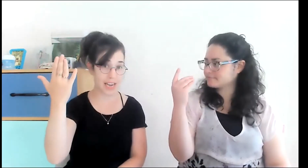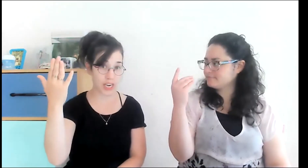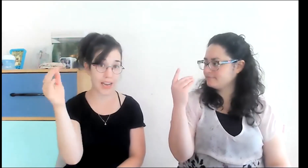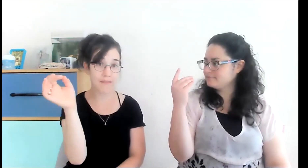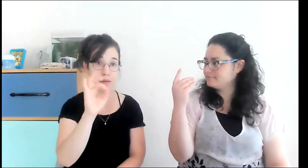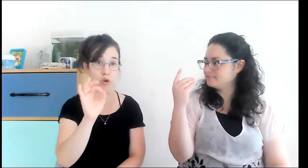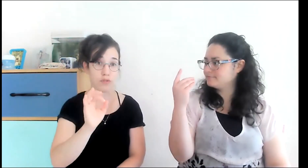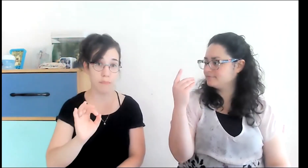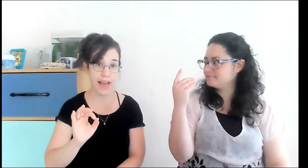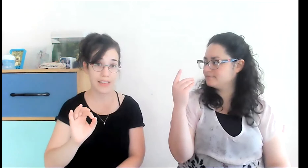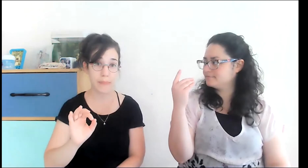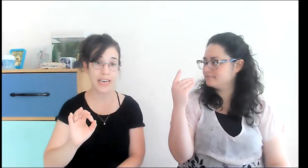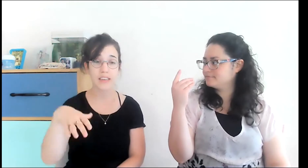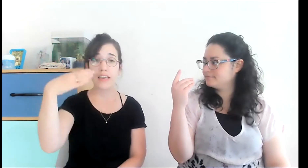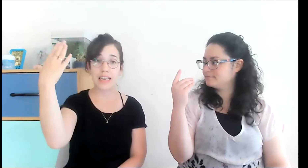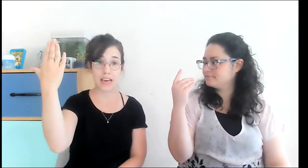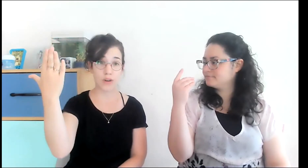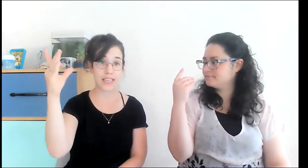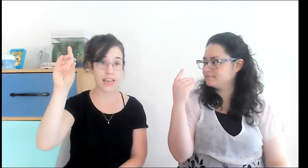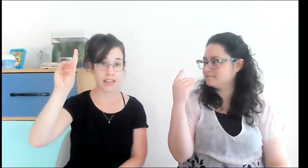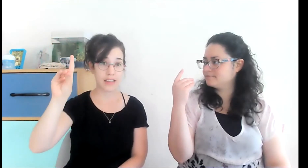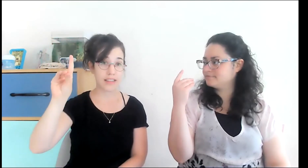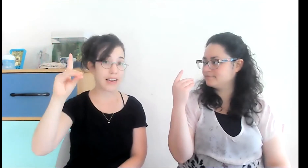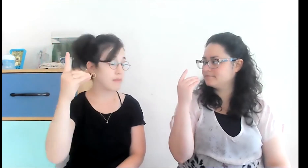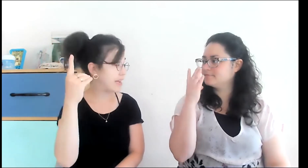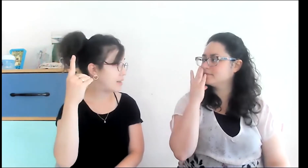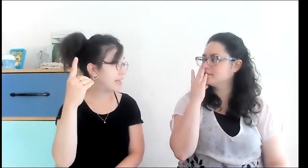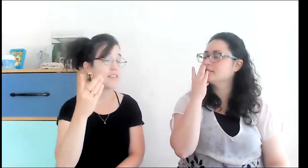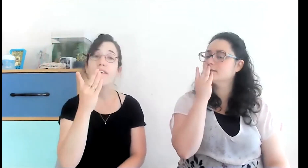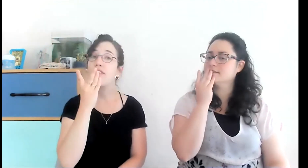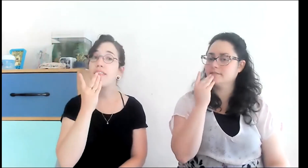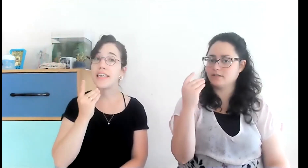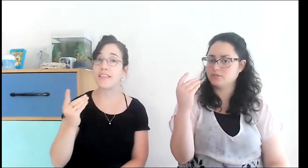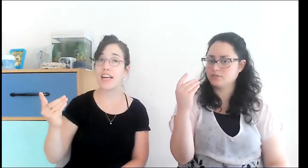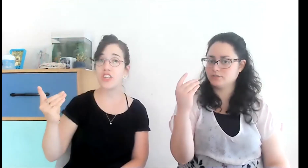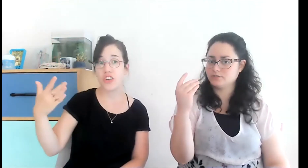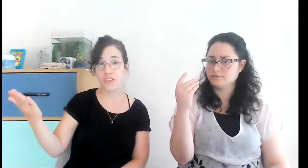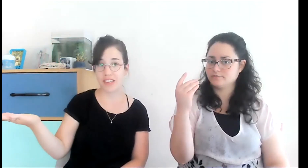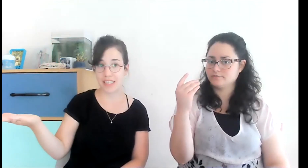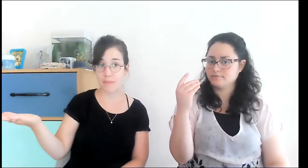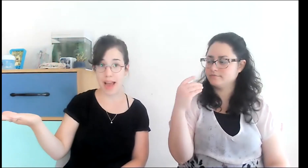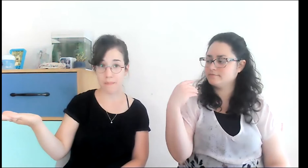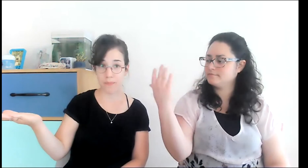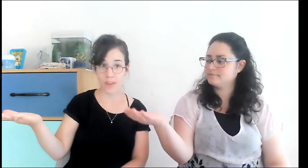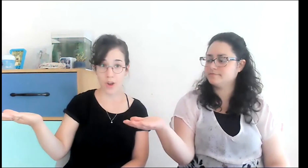החזקה שלכם ואתם כותבים ביד ימין, אז אנחנו נעשה ד' ביד ימין, נעשה דבש ונצביע,